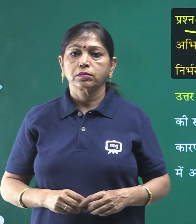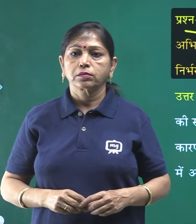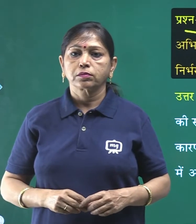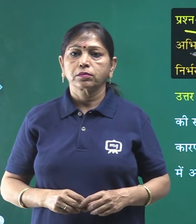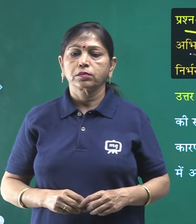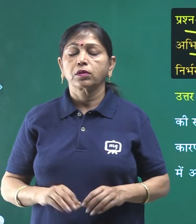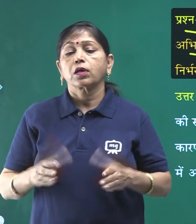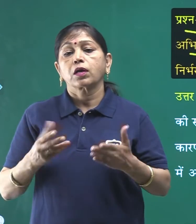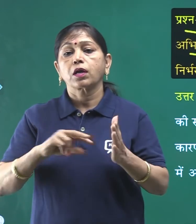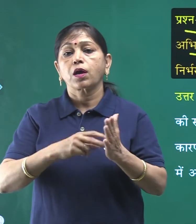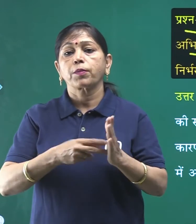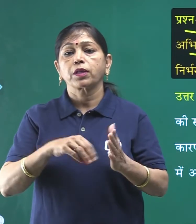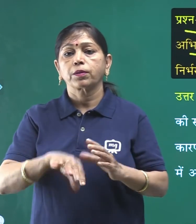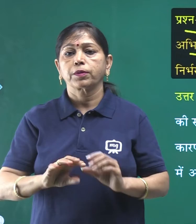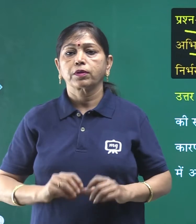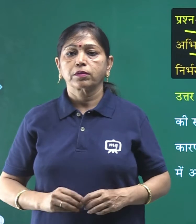क्या अभिप्राय है?